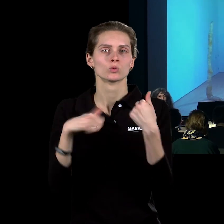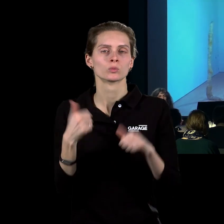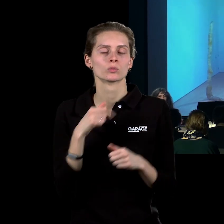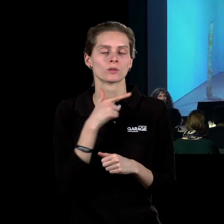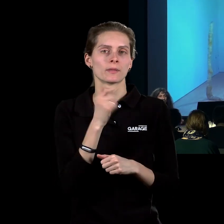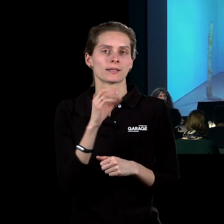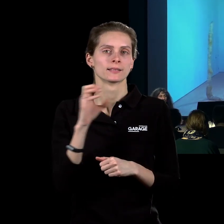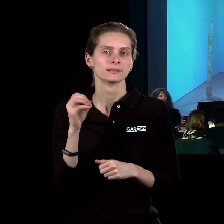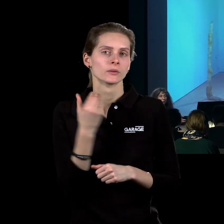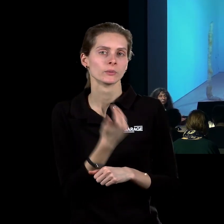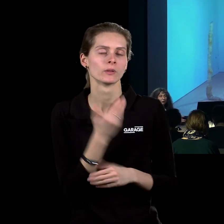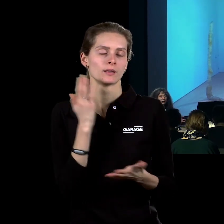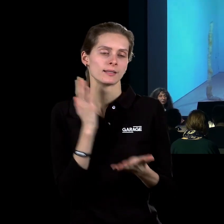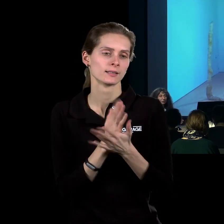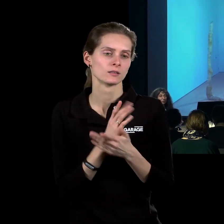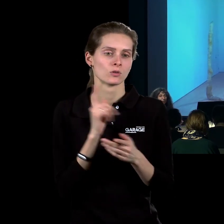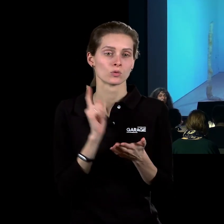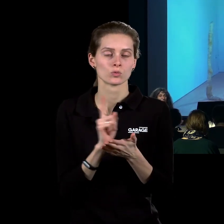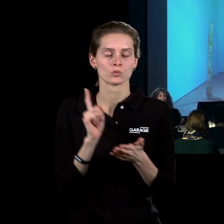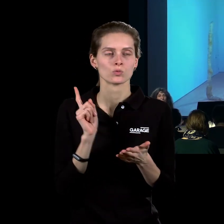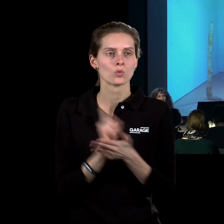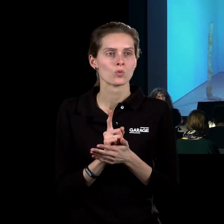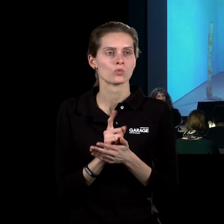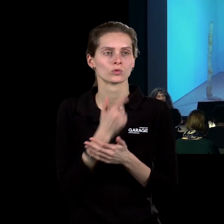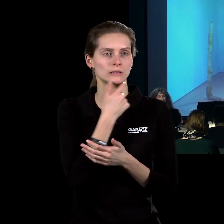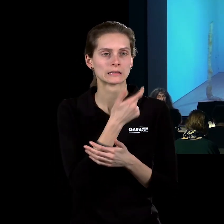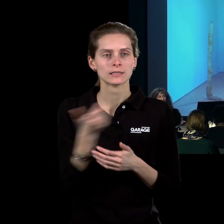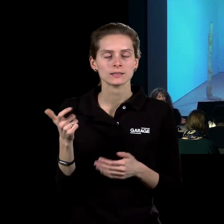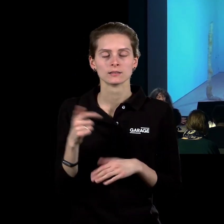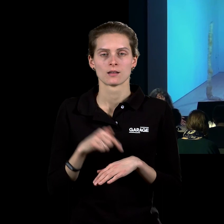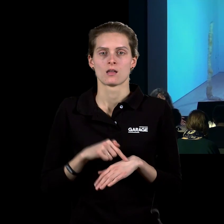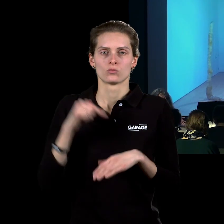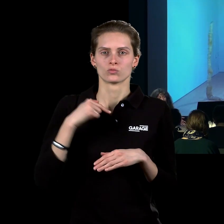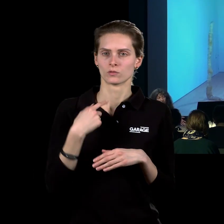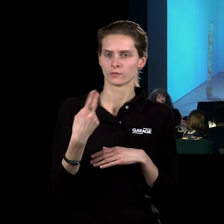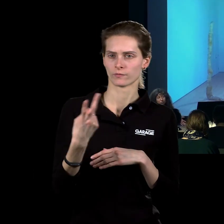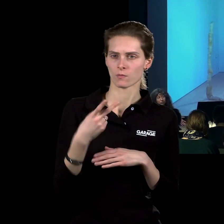есть вот это ощущение, что ты должен это пространство действительно физически делить с